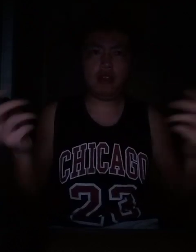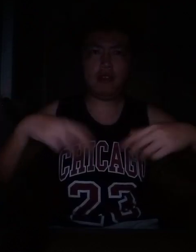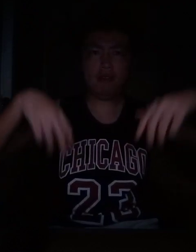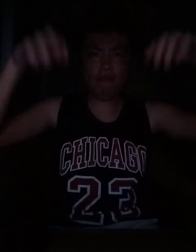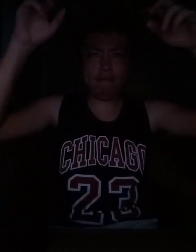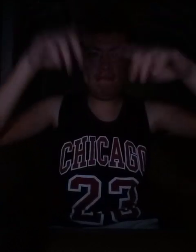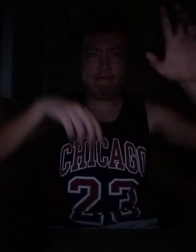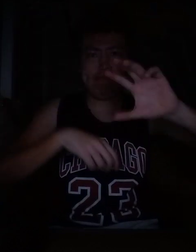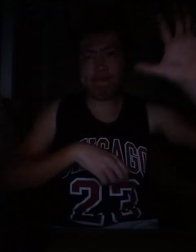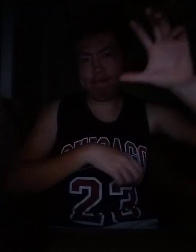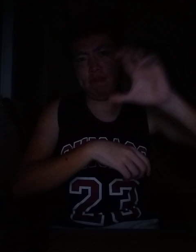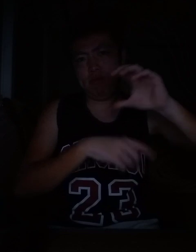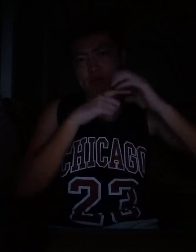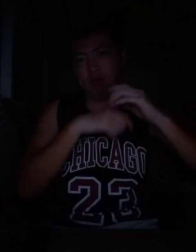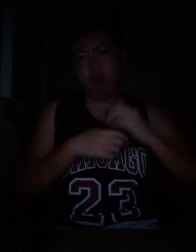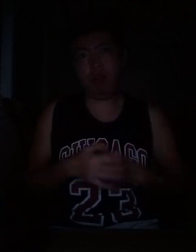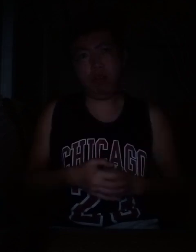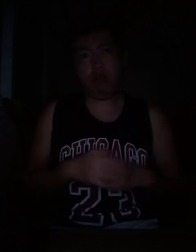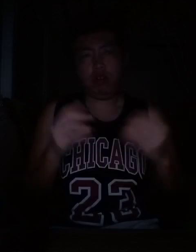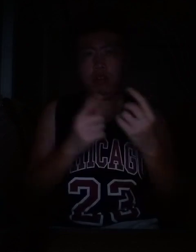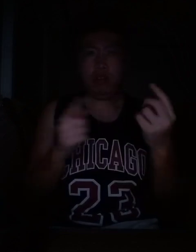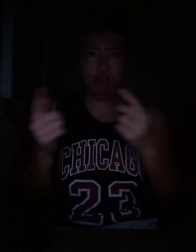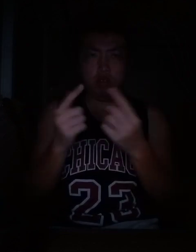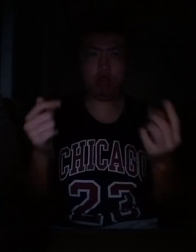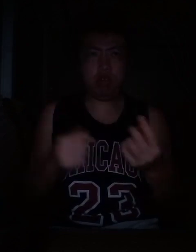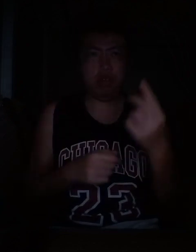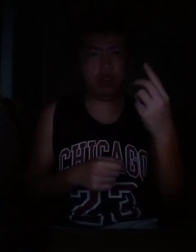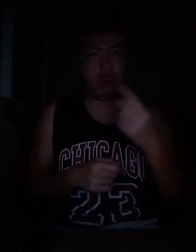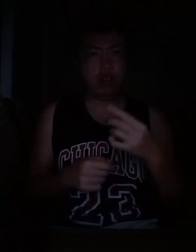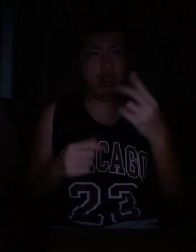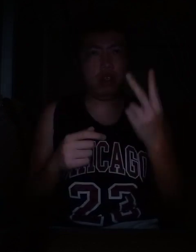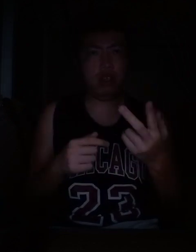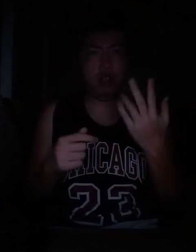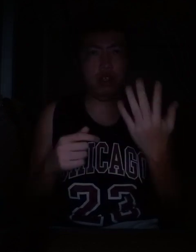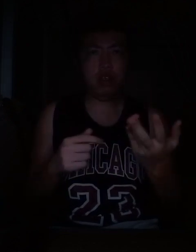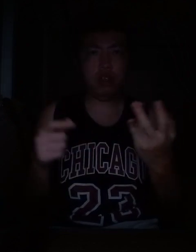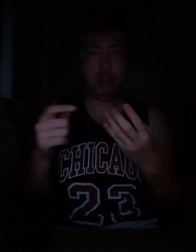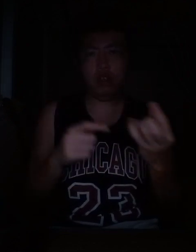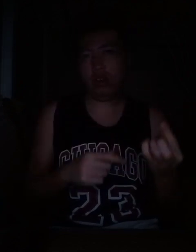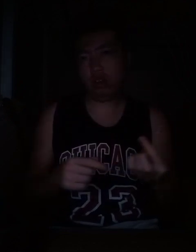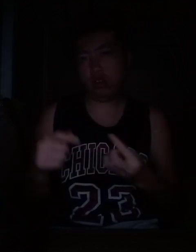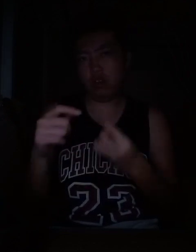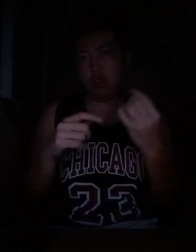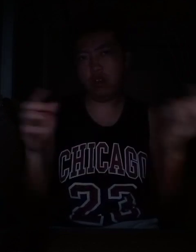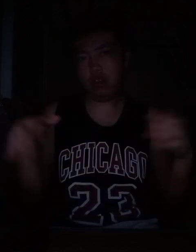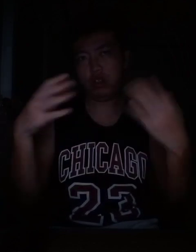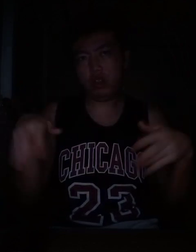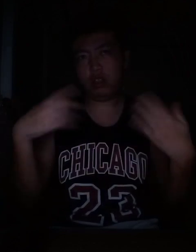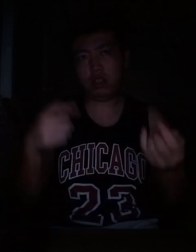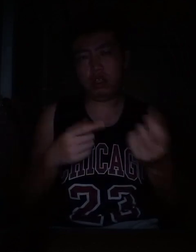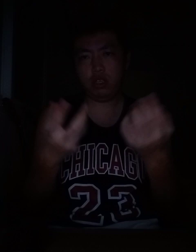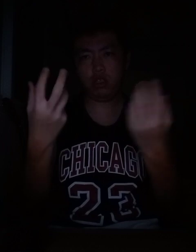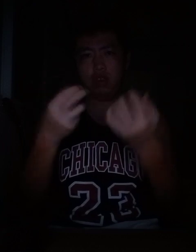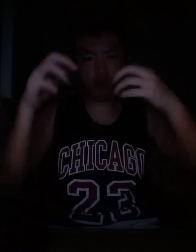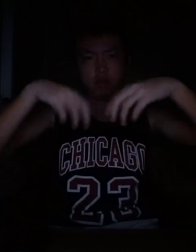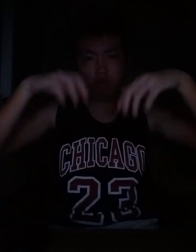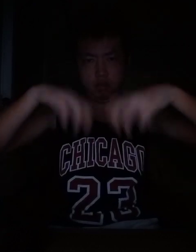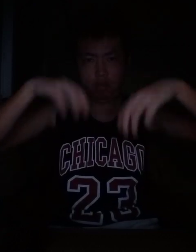태풍의 영향을 받겠는데요. 내일부터 순간 풍속이 초속 35m에 달하는 돌풍이 불겠고요. 많은 비가 내리겠습니다.